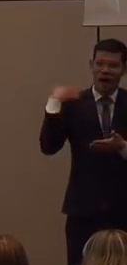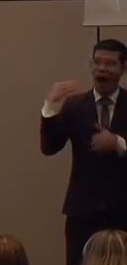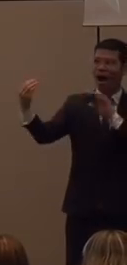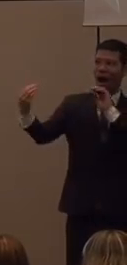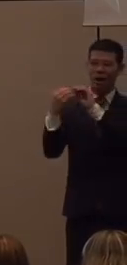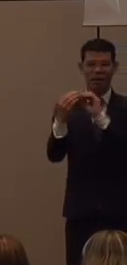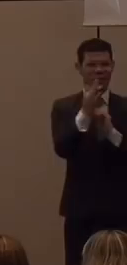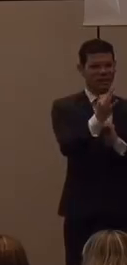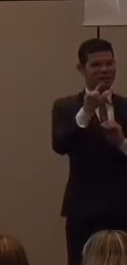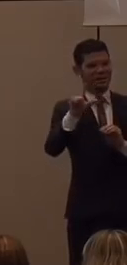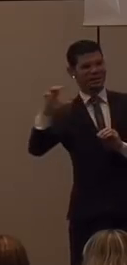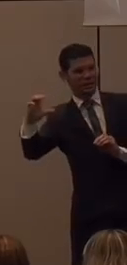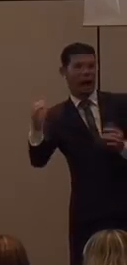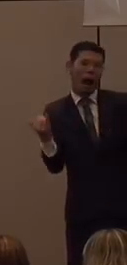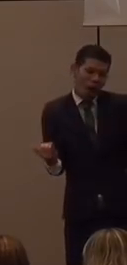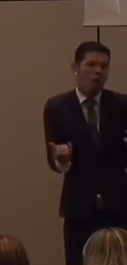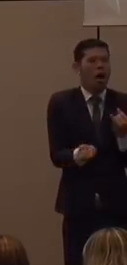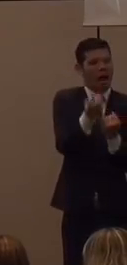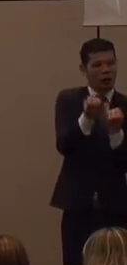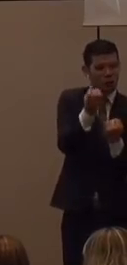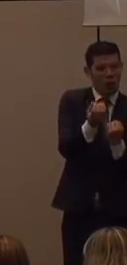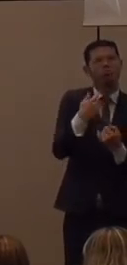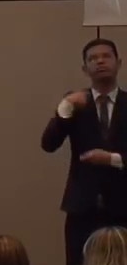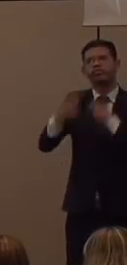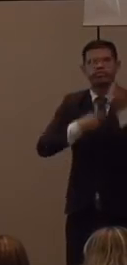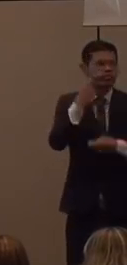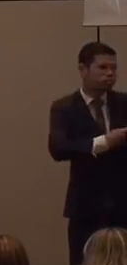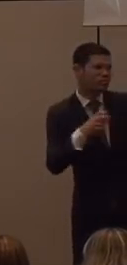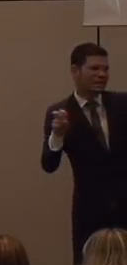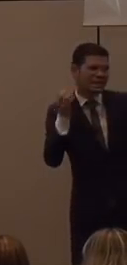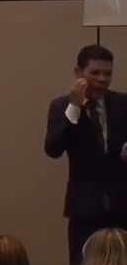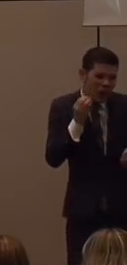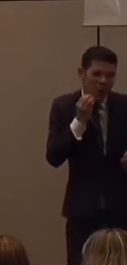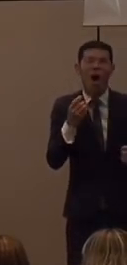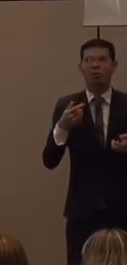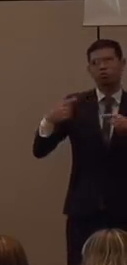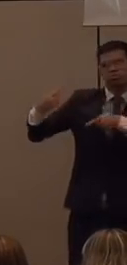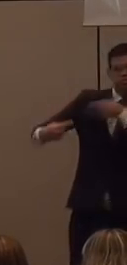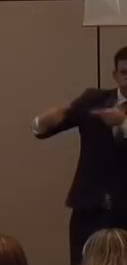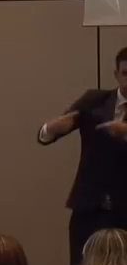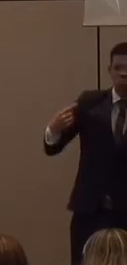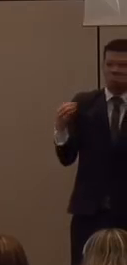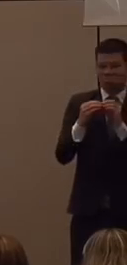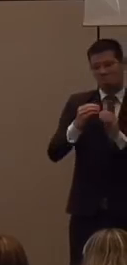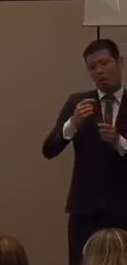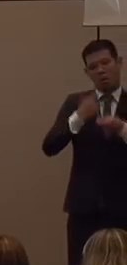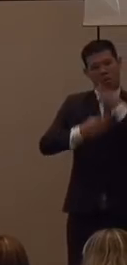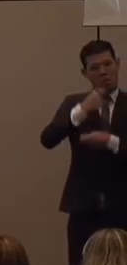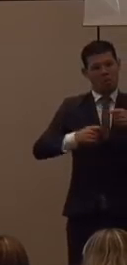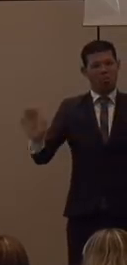una industria doméstica más competitiva y que estamos siendo más competitivos a su vez en las exportaciones entonces ahí yo creo